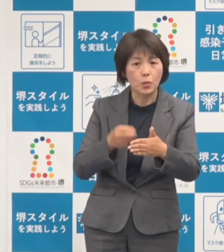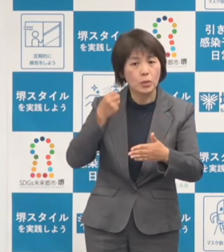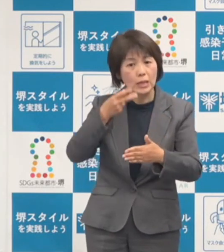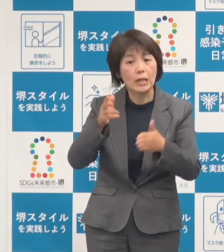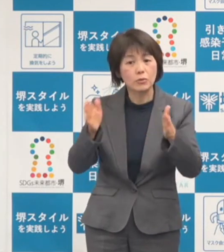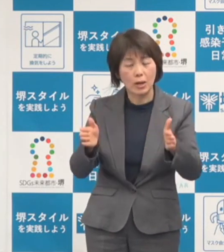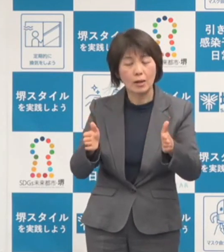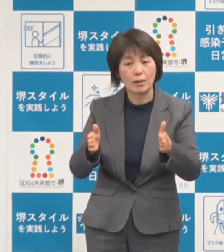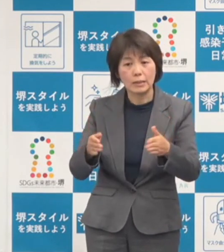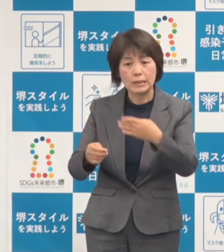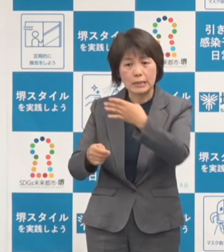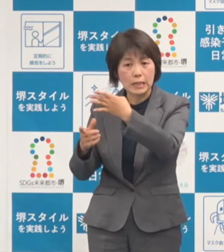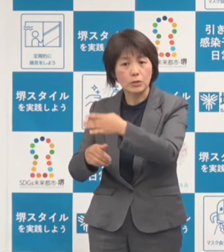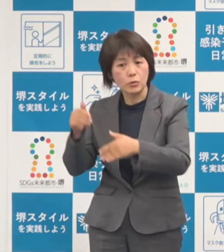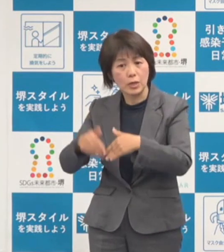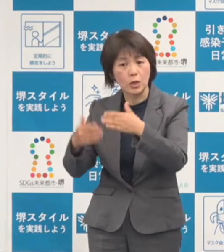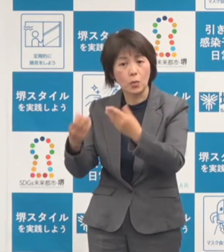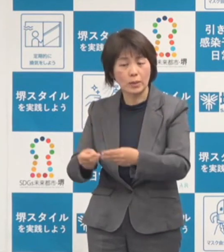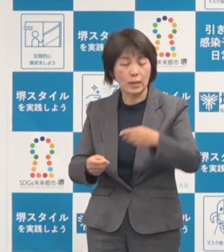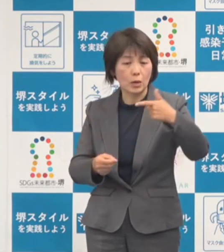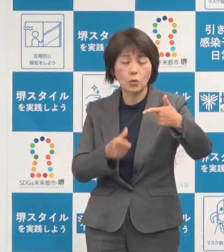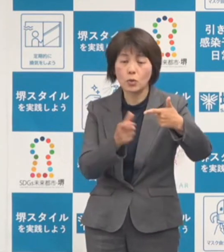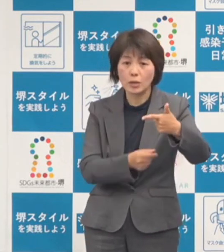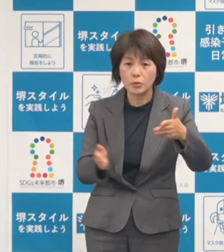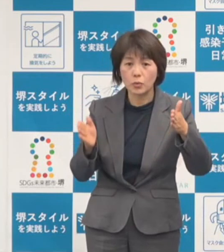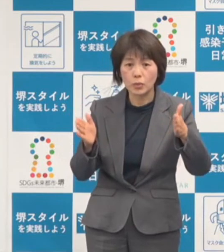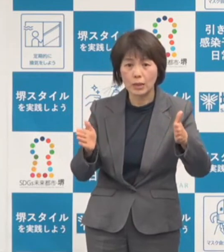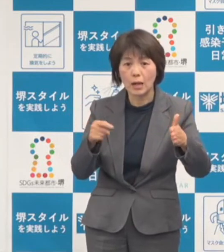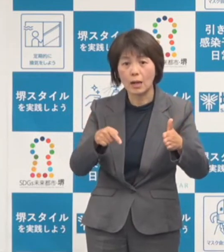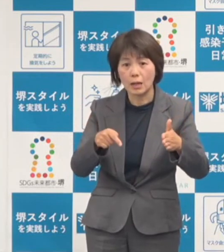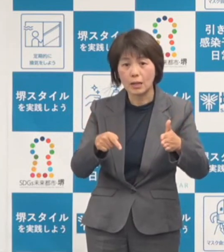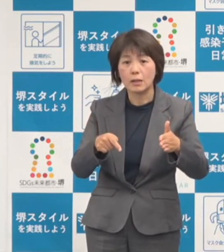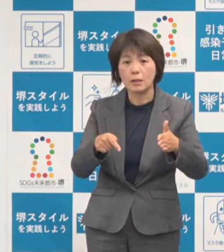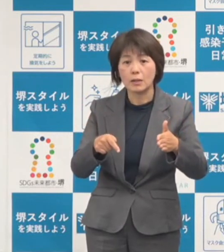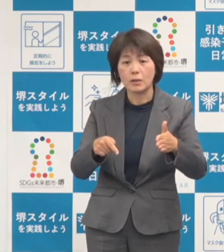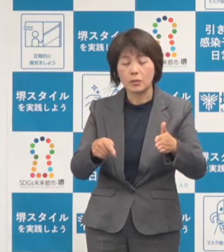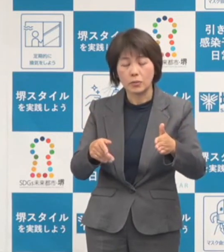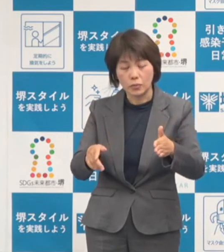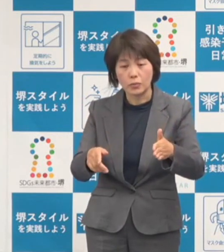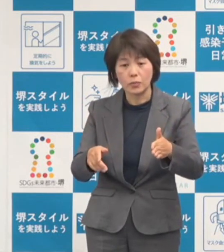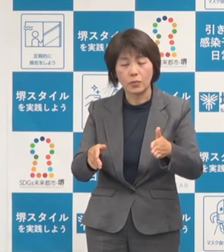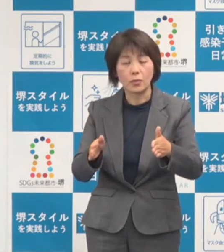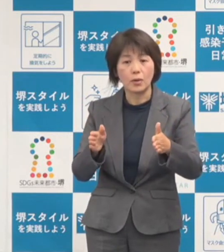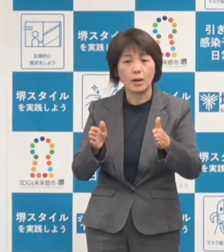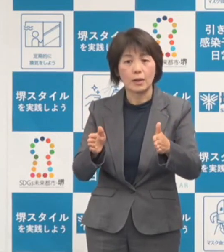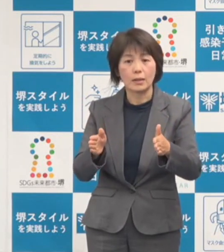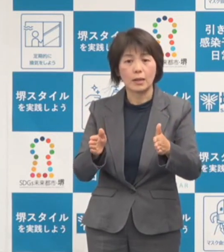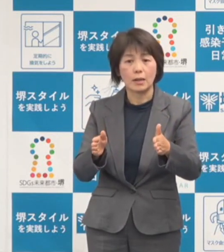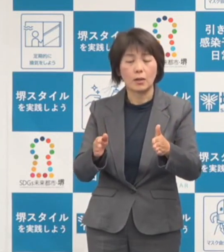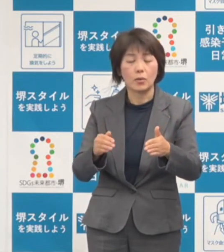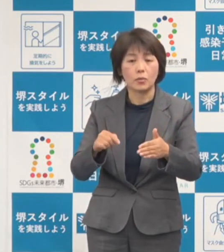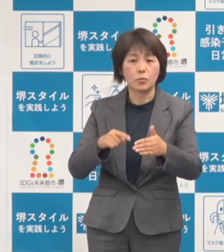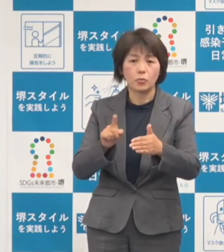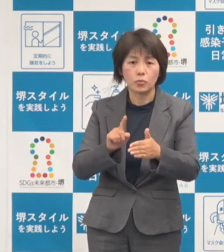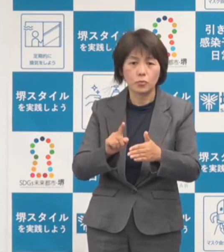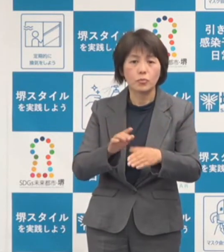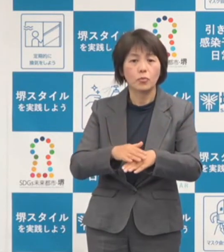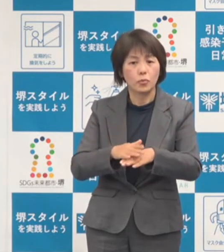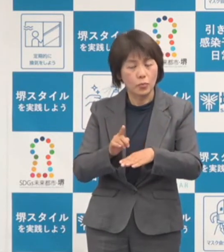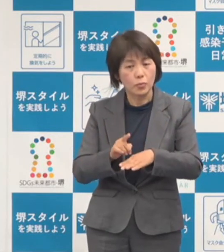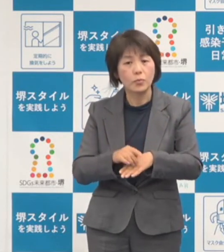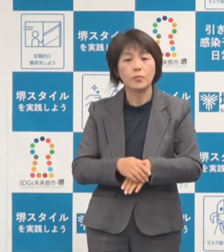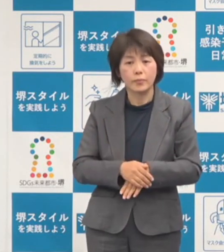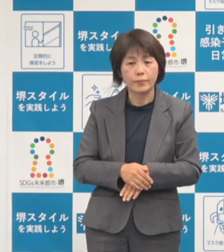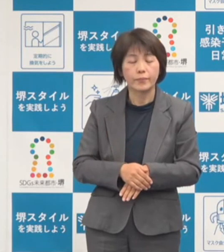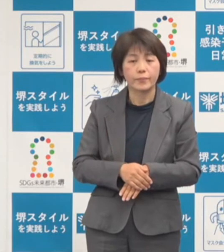選挙が終わってから市長の任期までの期間が空くであるとか、その時に災害が起こった時とかってありますが、任